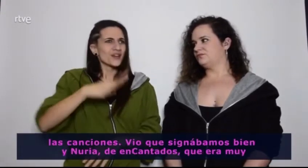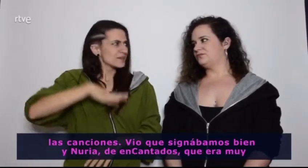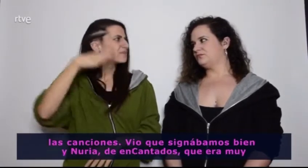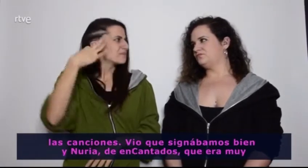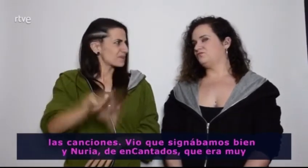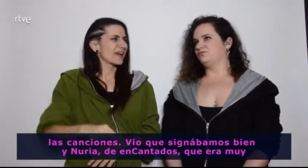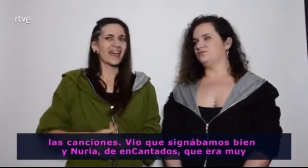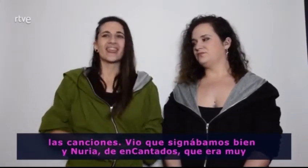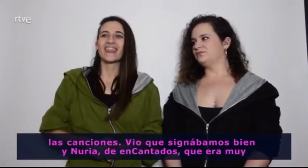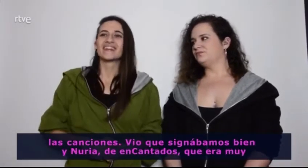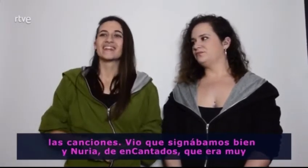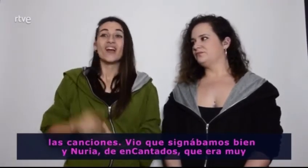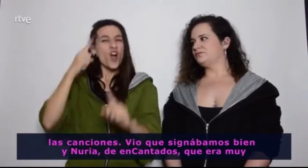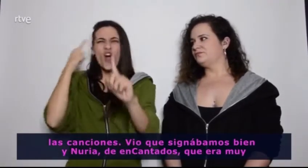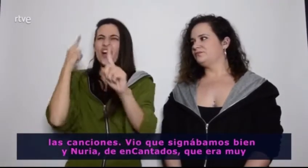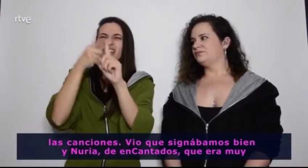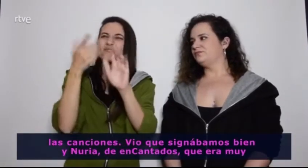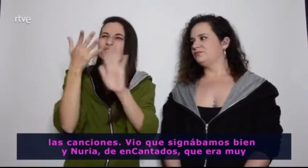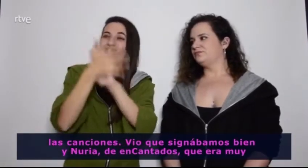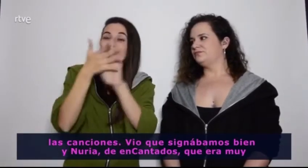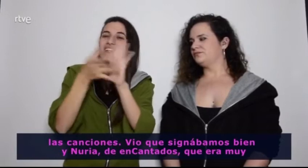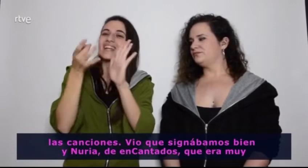canciones. Vio que signábamos bien.